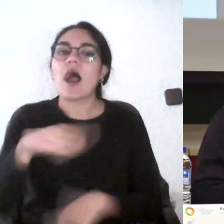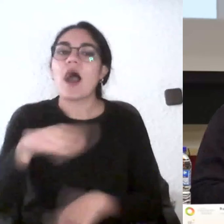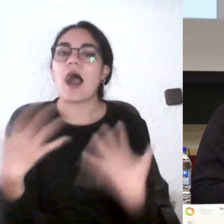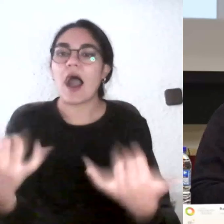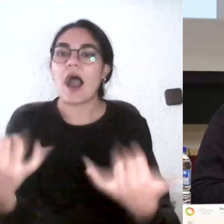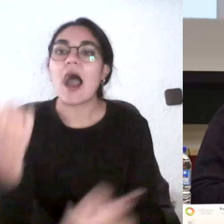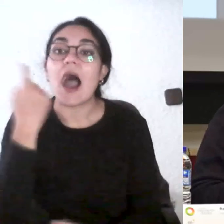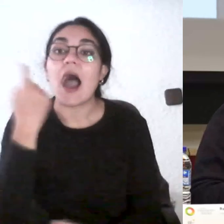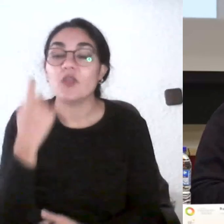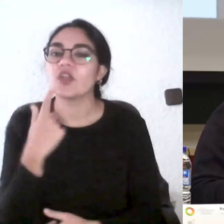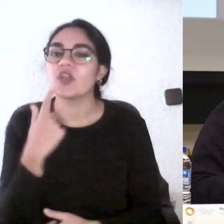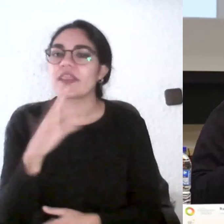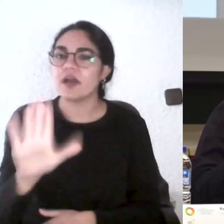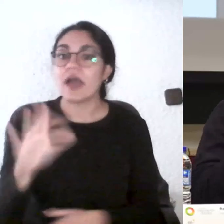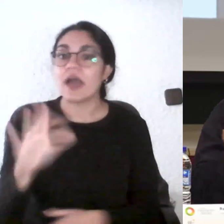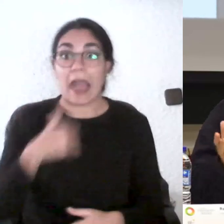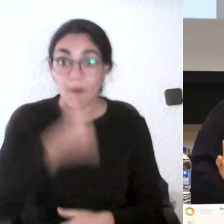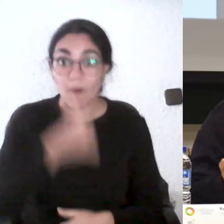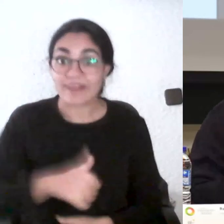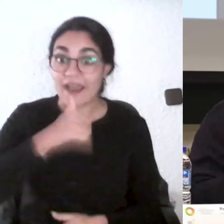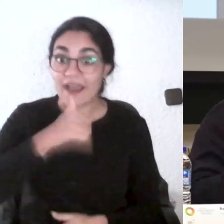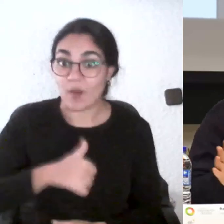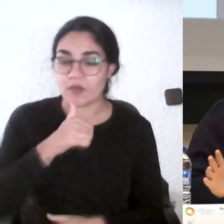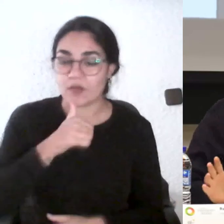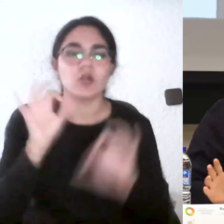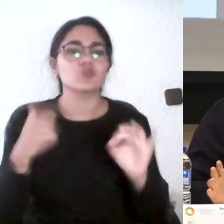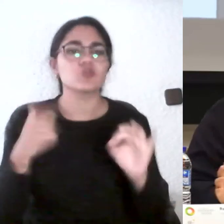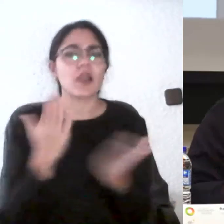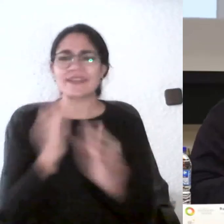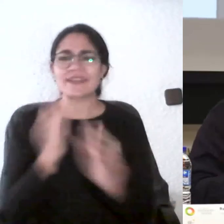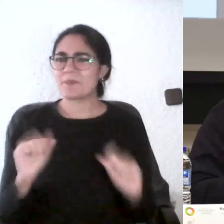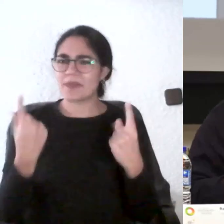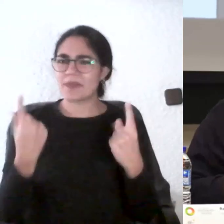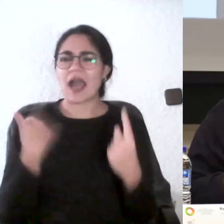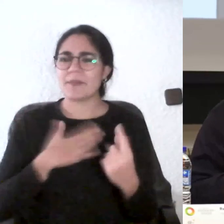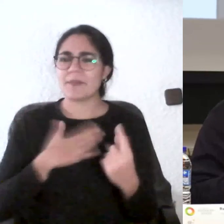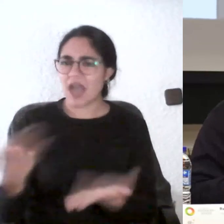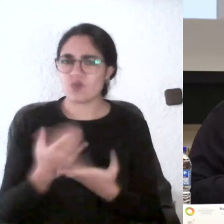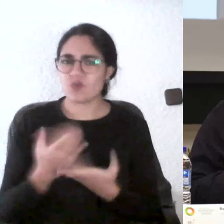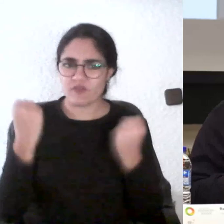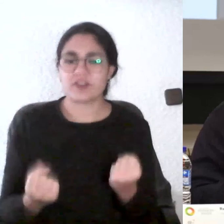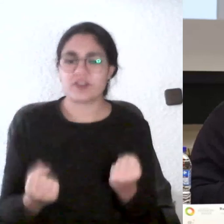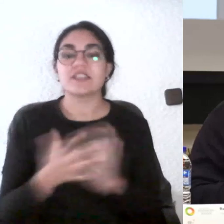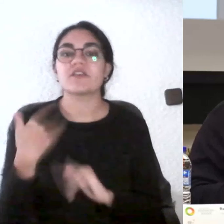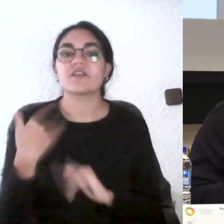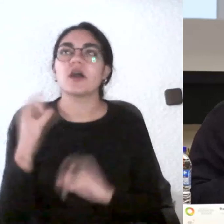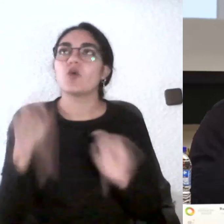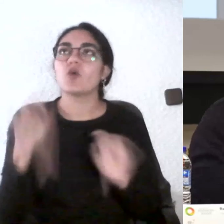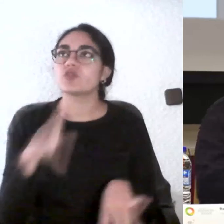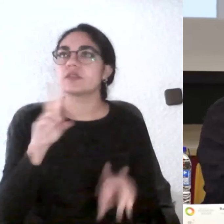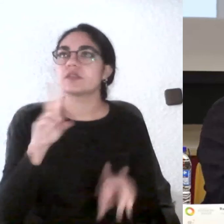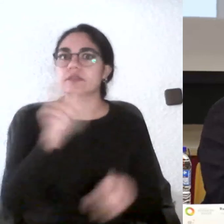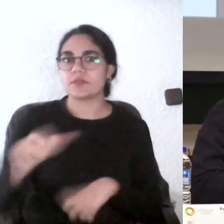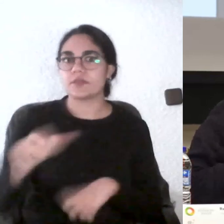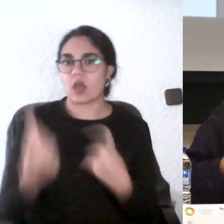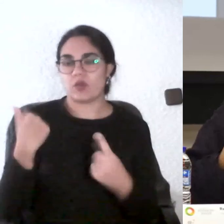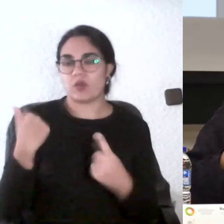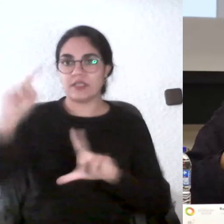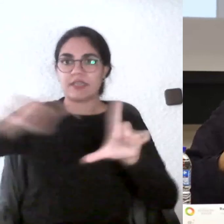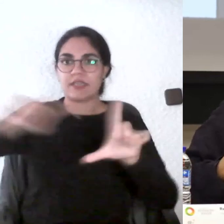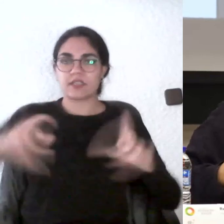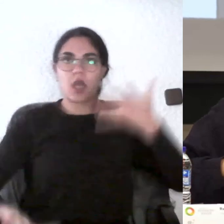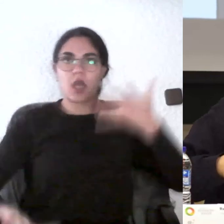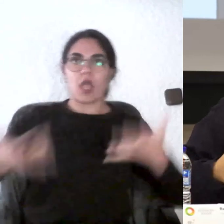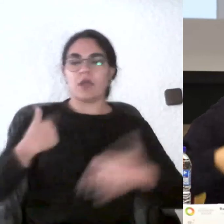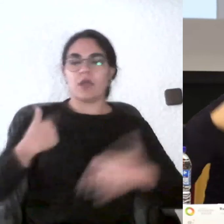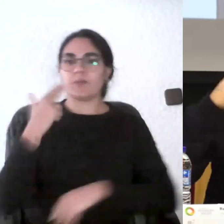es que digas un alumno, a mí me ha ayudado mucho en la primera clase porque es verdad que es una asignatura en que la gente de mi ciudad le tiene mucho miedo. Entonces, yo creo que efectivamente deberíamos integrar este